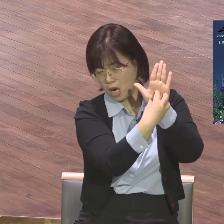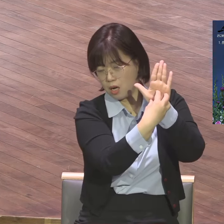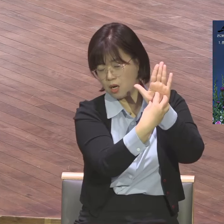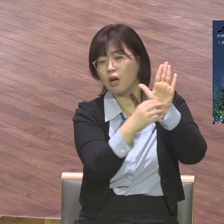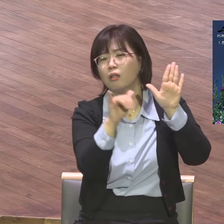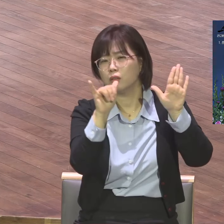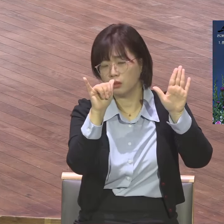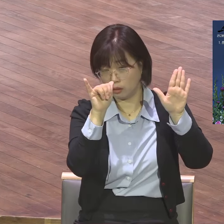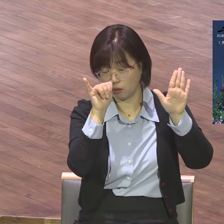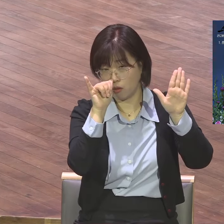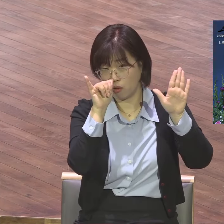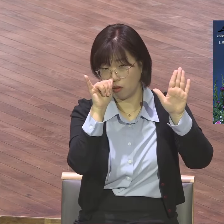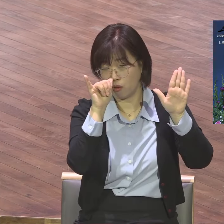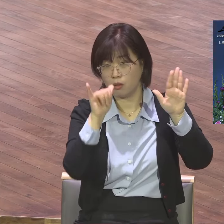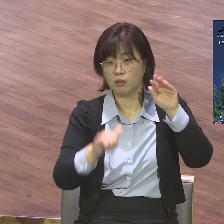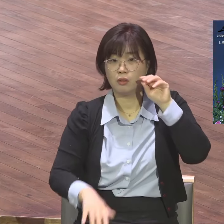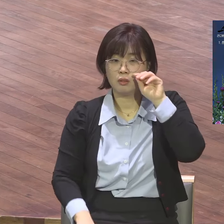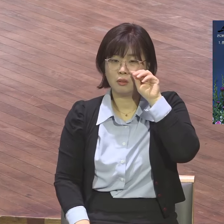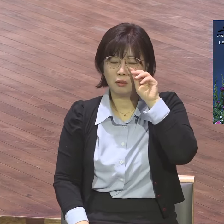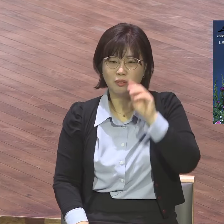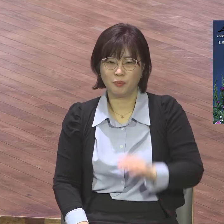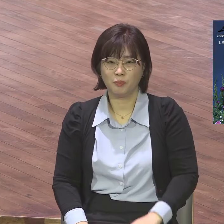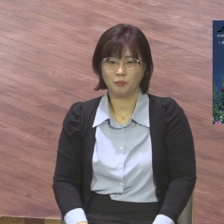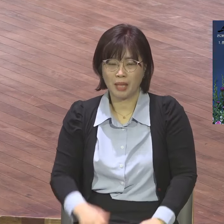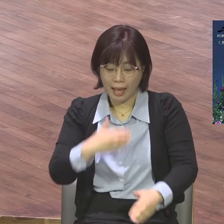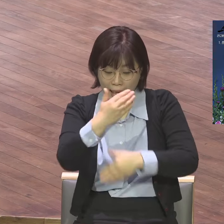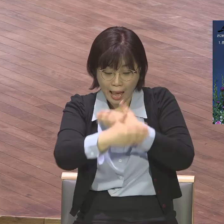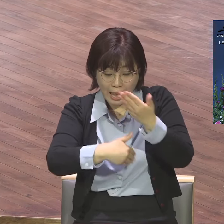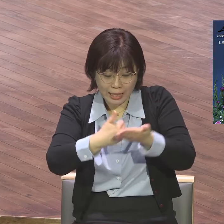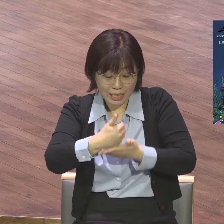보시기에 가장 합당한 삶이다.